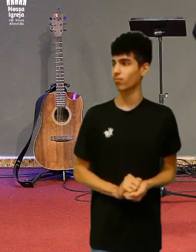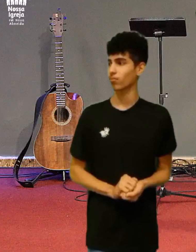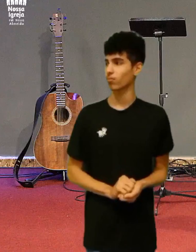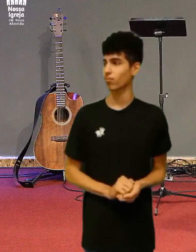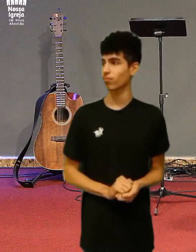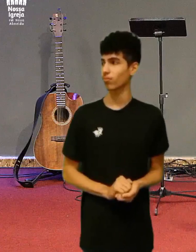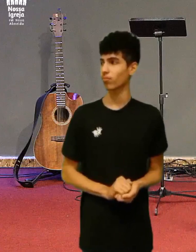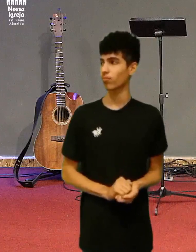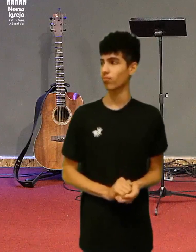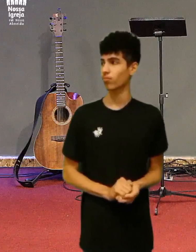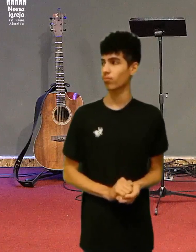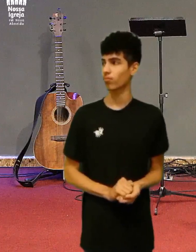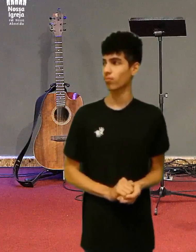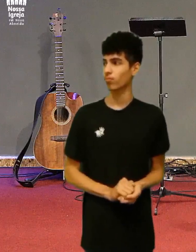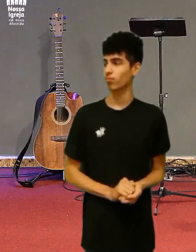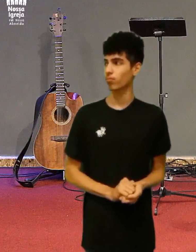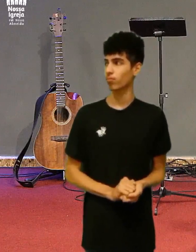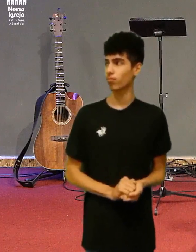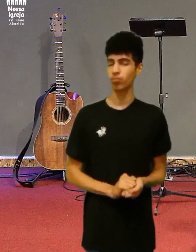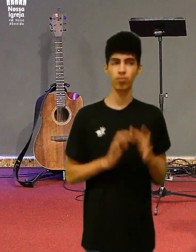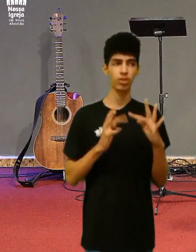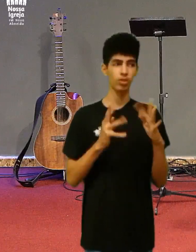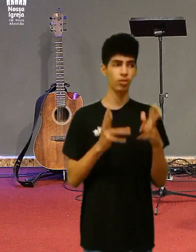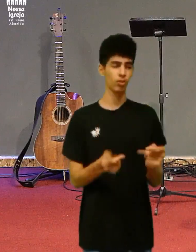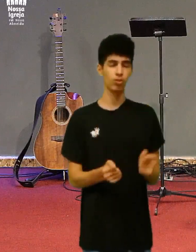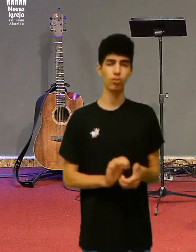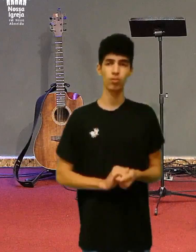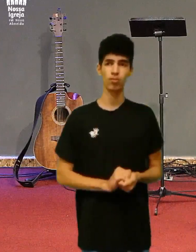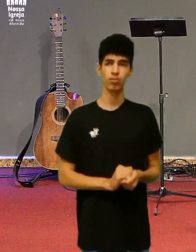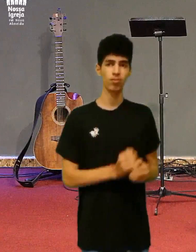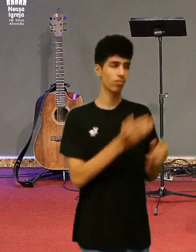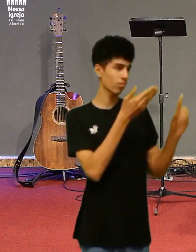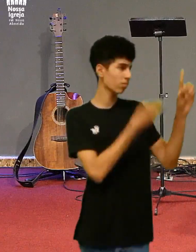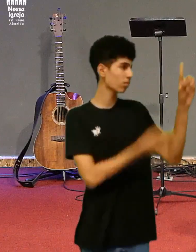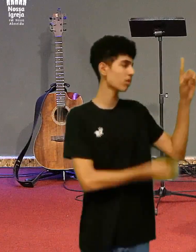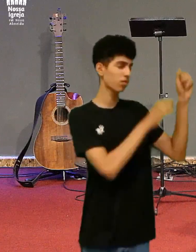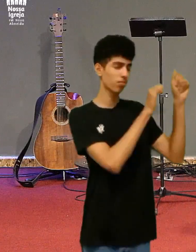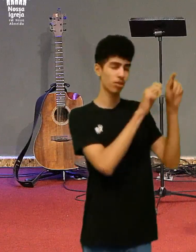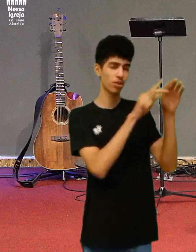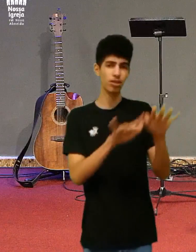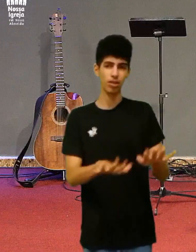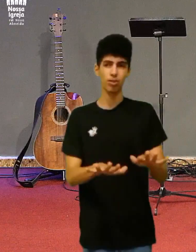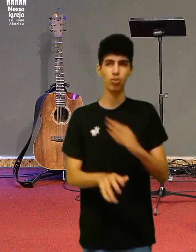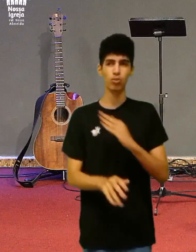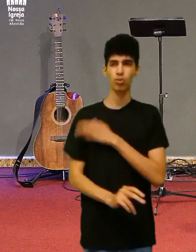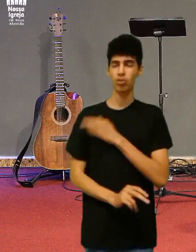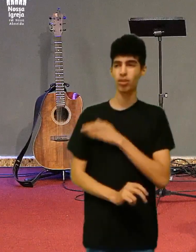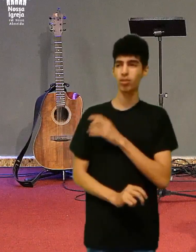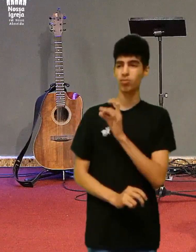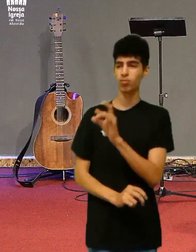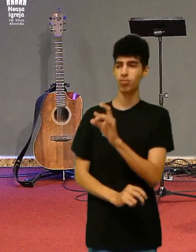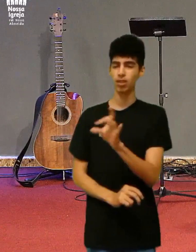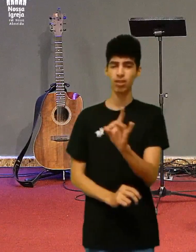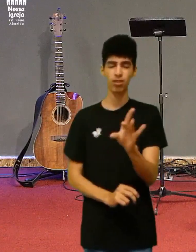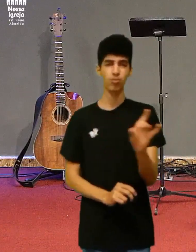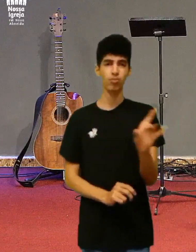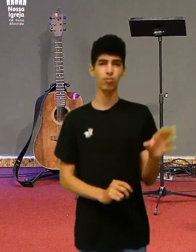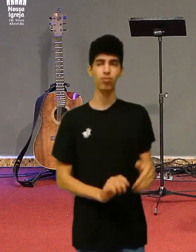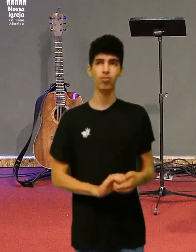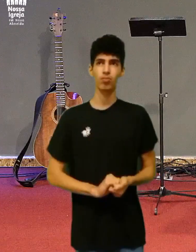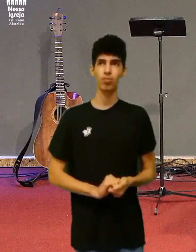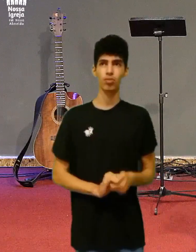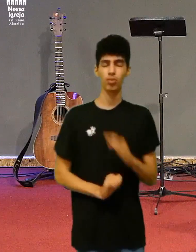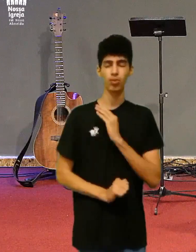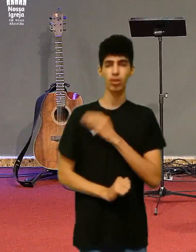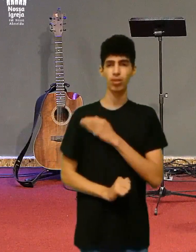E que tudo isso que foi derramado aqui nesse lugar atinja o coração de você, meu irmão, que está assistindo essa